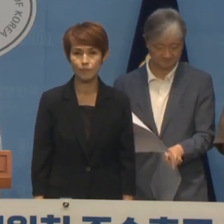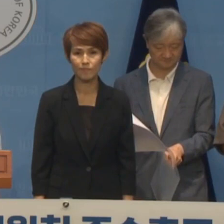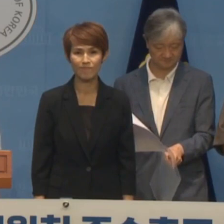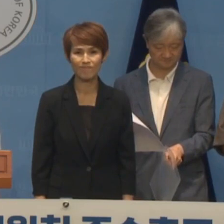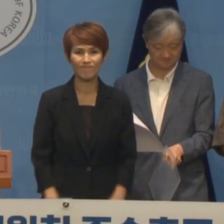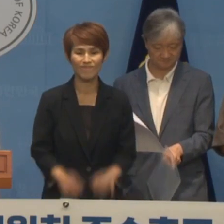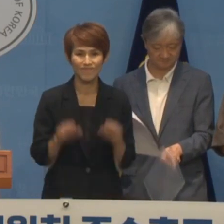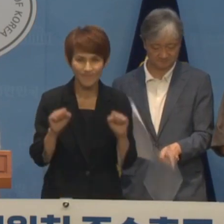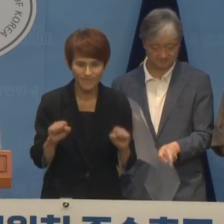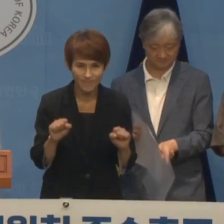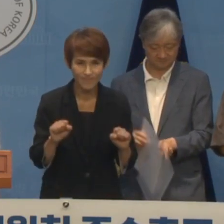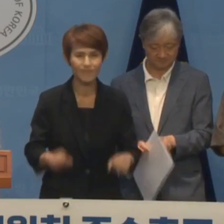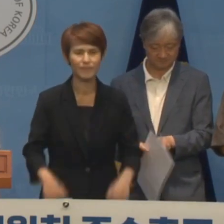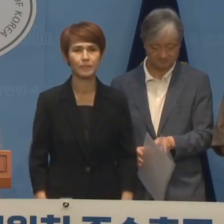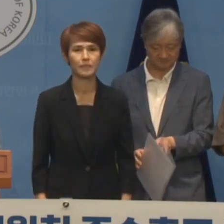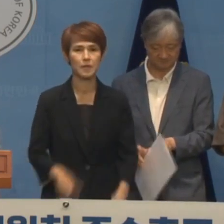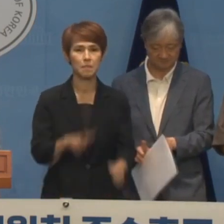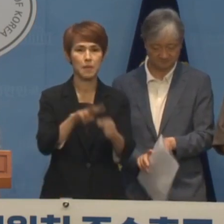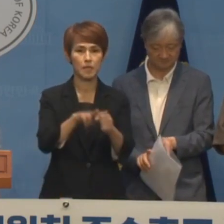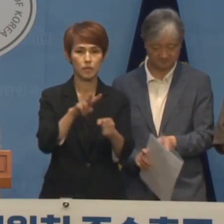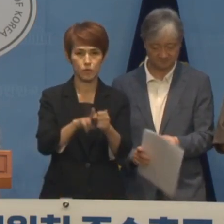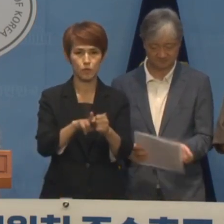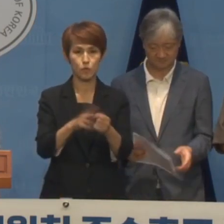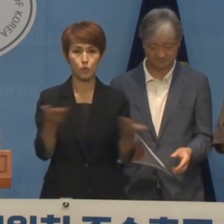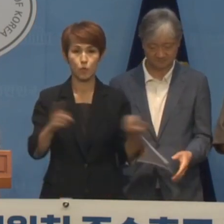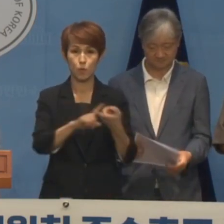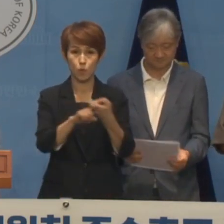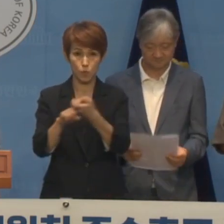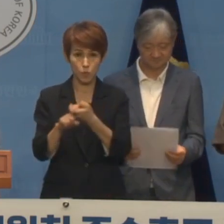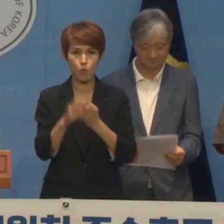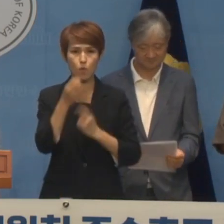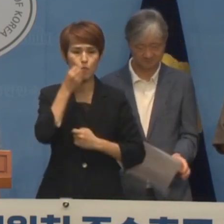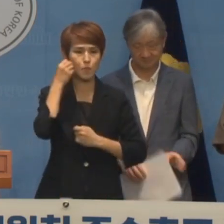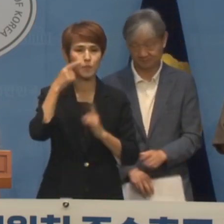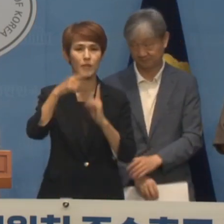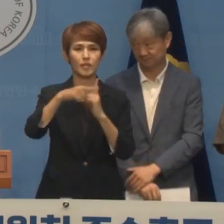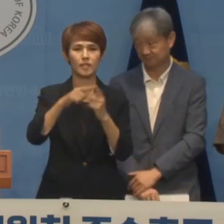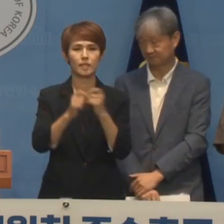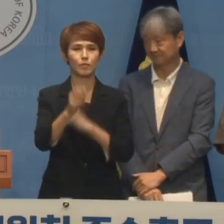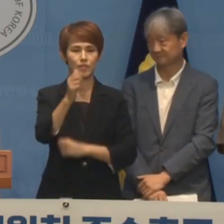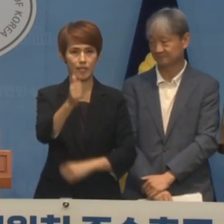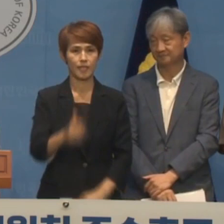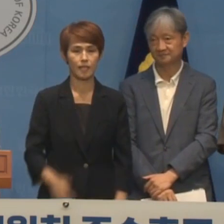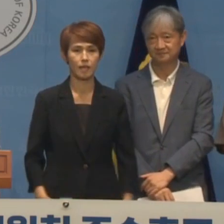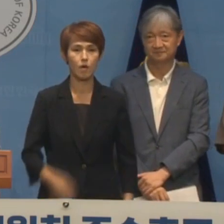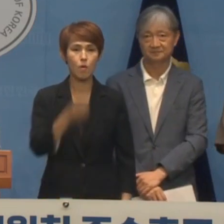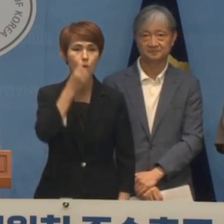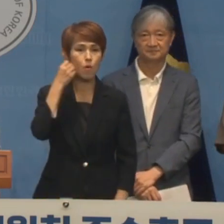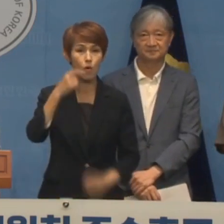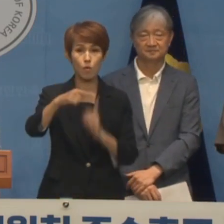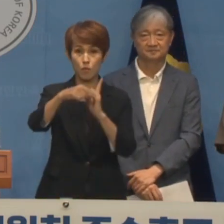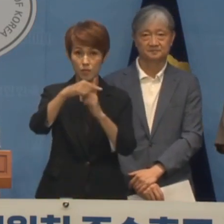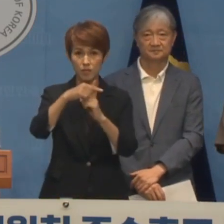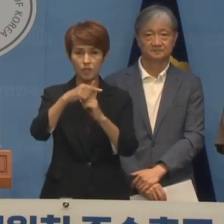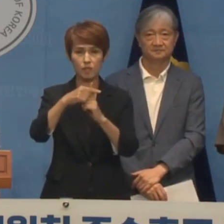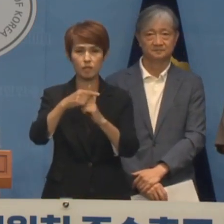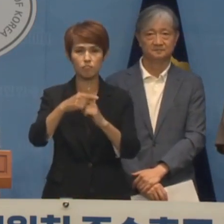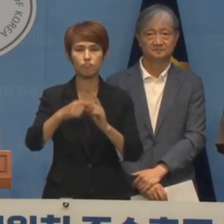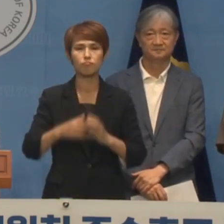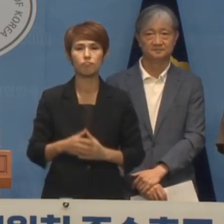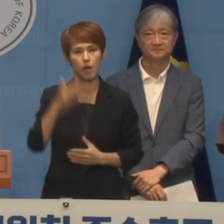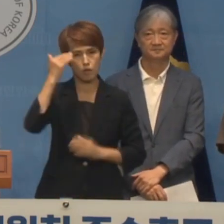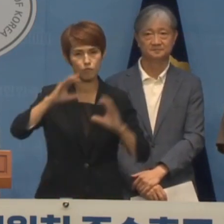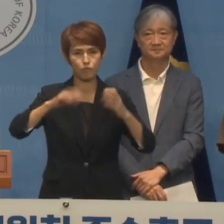예, 안녕하십니까. 마트노조 홈플러스 지부위원장 안수용입니다. 홈플러스는 국내 유통기업 2위로 10만 명의